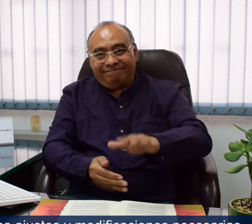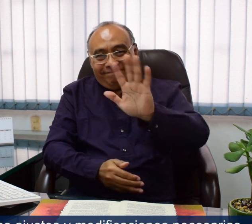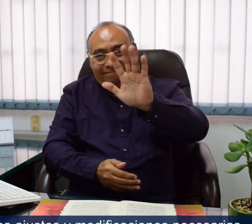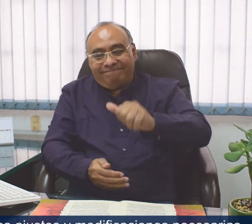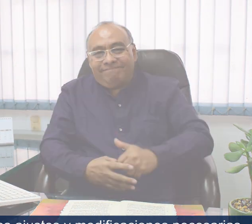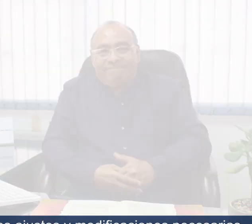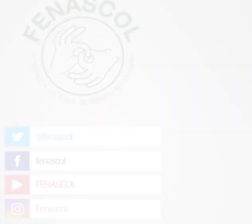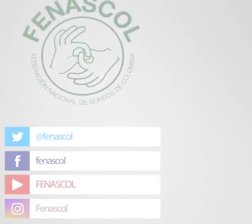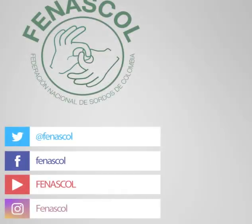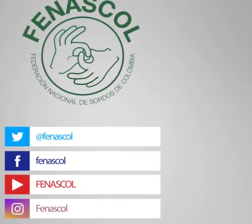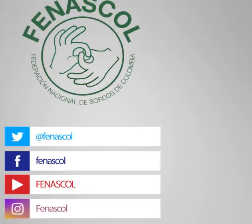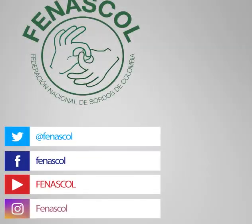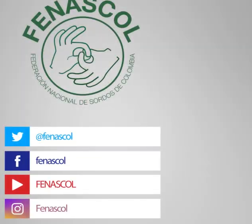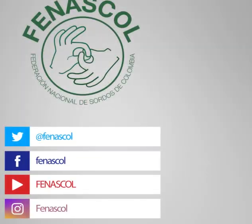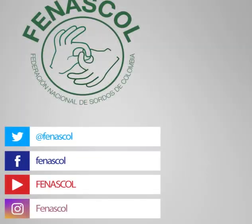Gracias, luego.